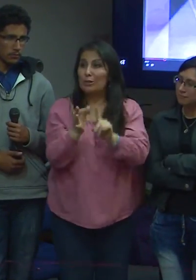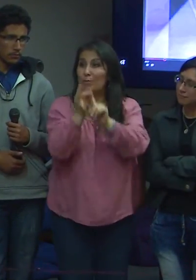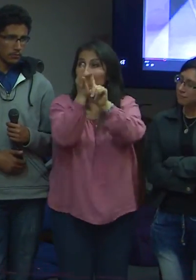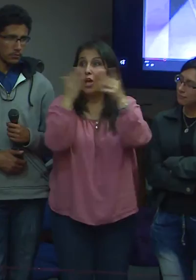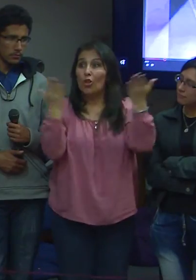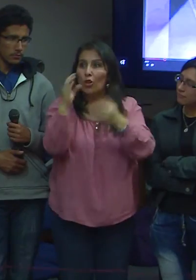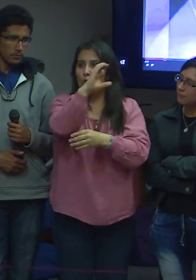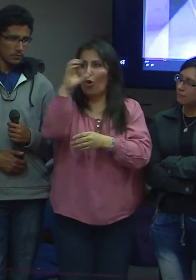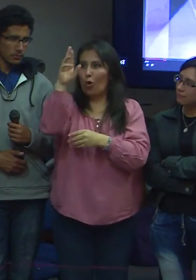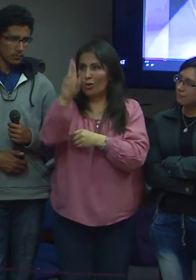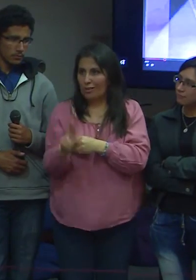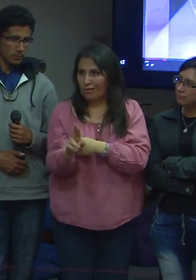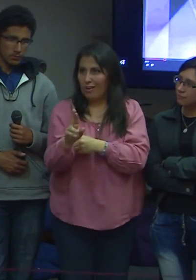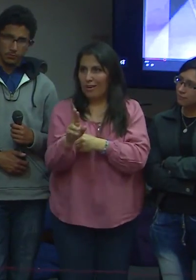Latinoamérica. Y